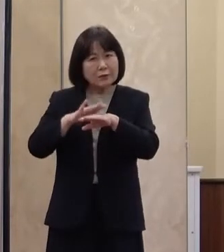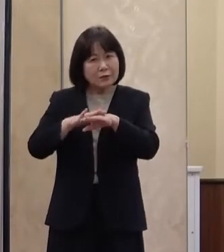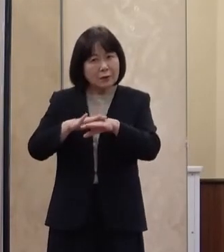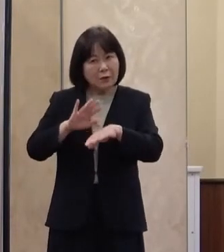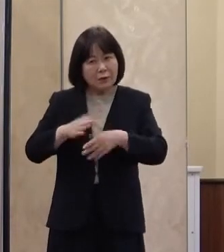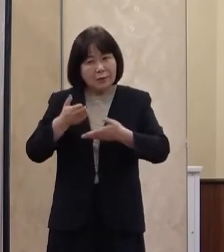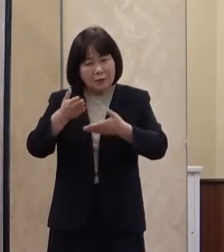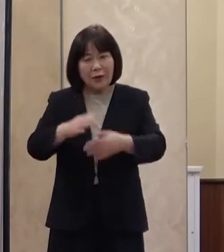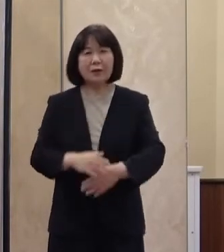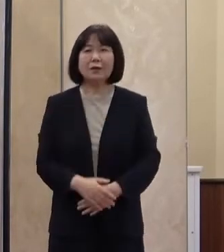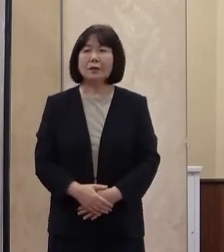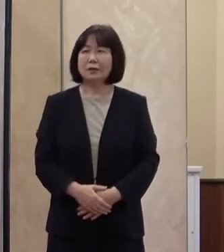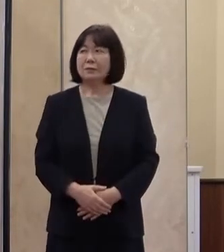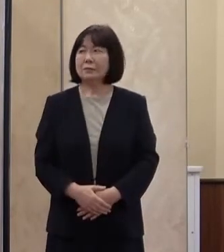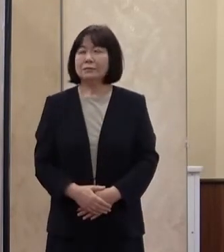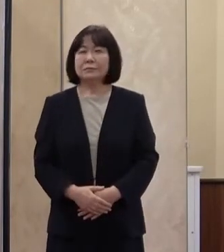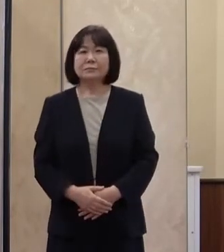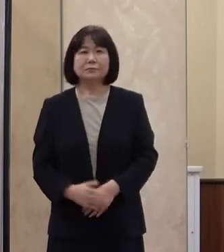ますか？